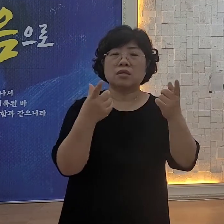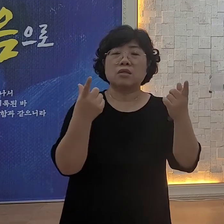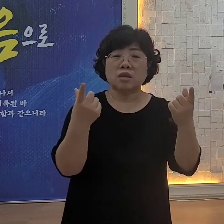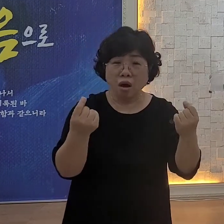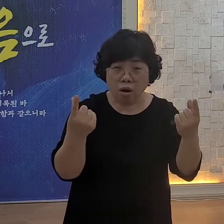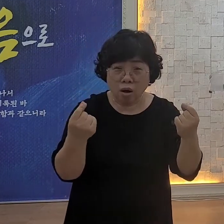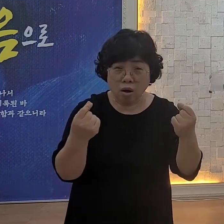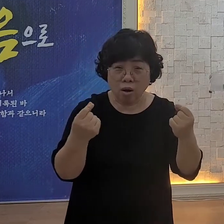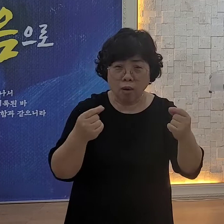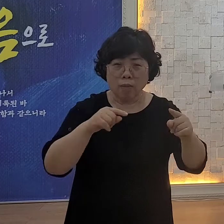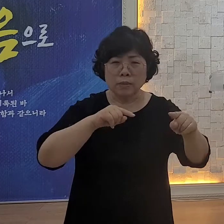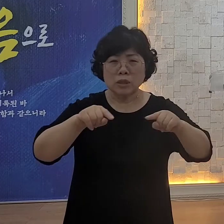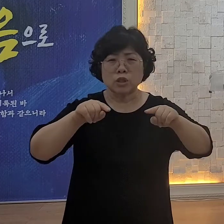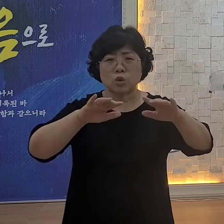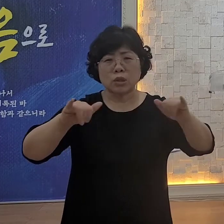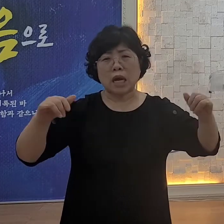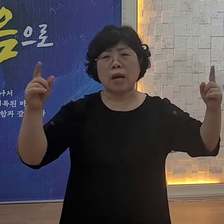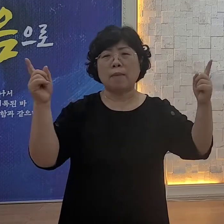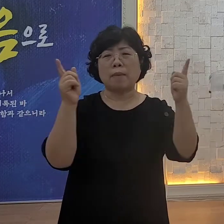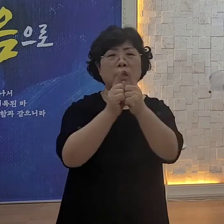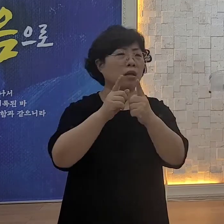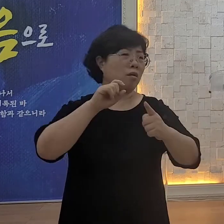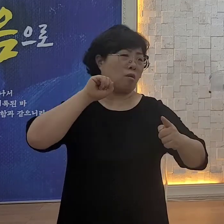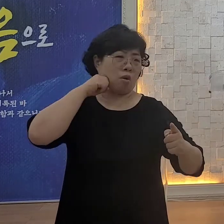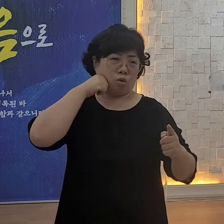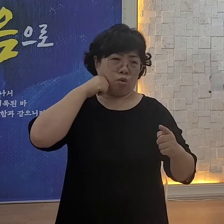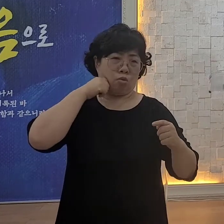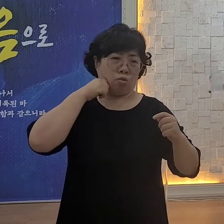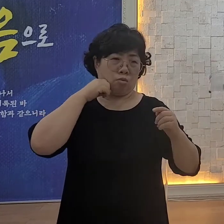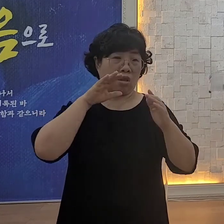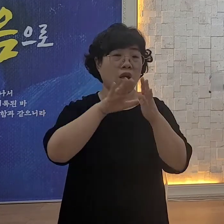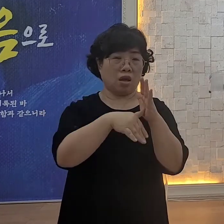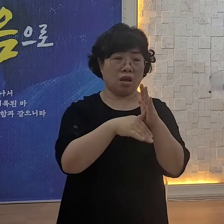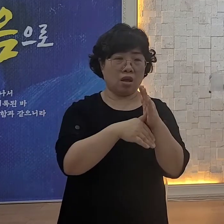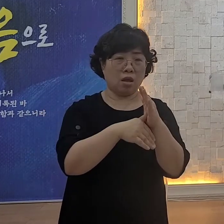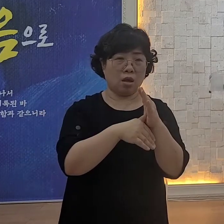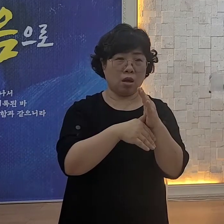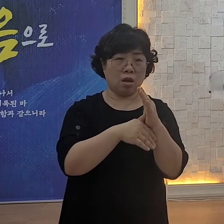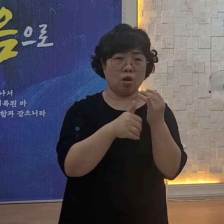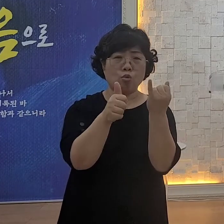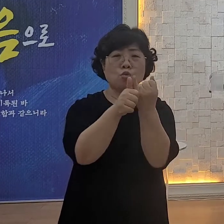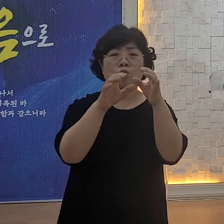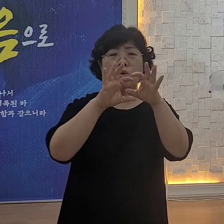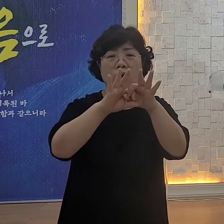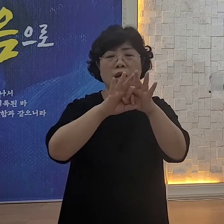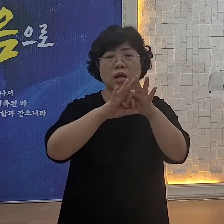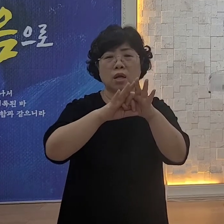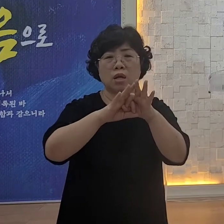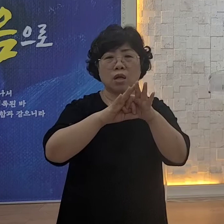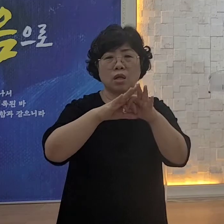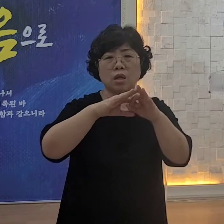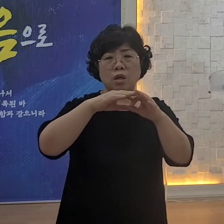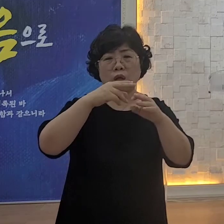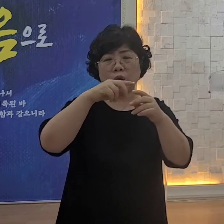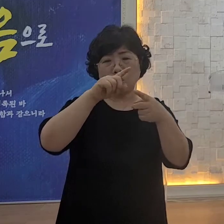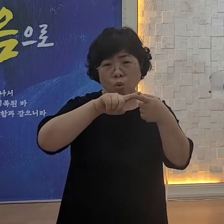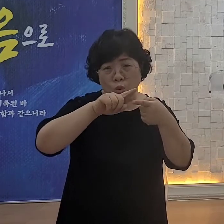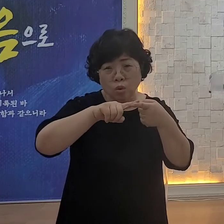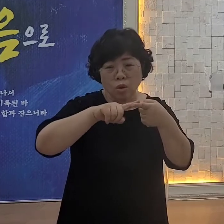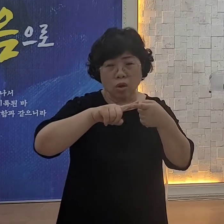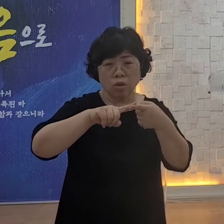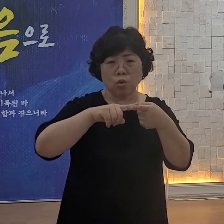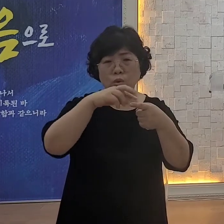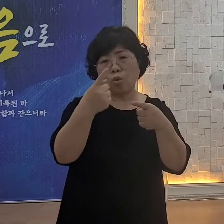여러분, 이게 바로 왕 앞에서, 그러니까 부인조차도 함부로 왕 앞에 설 수 없었던 그 구약시대의 좋은